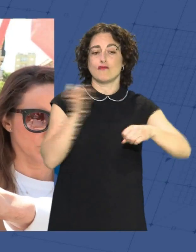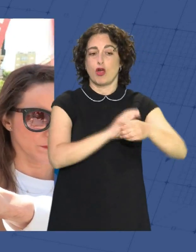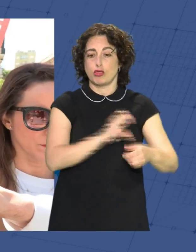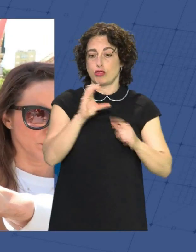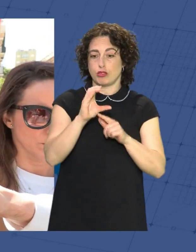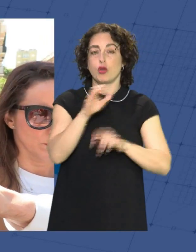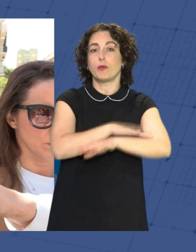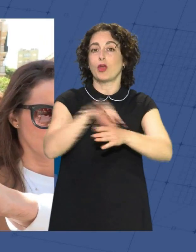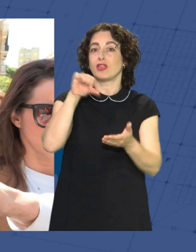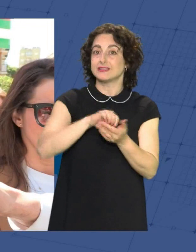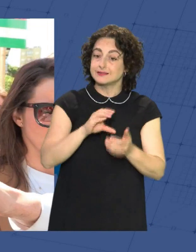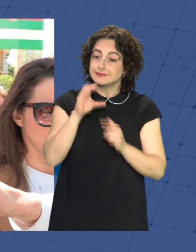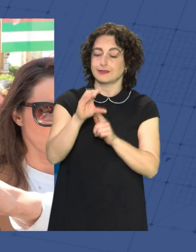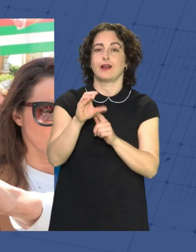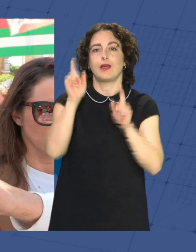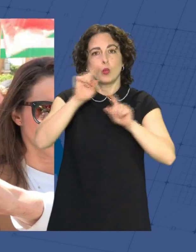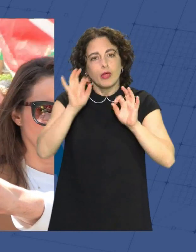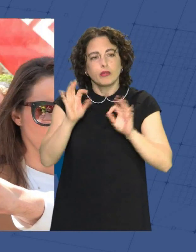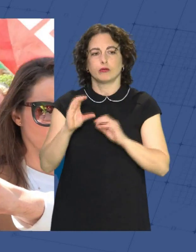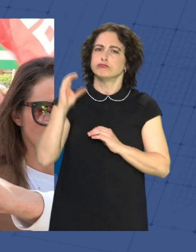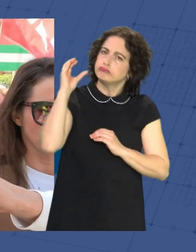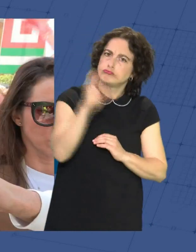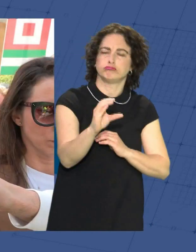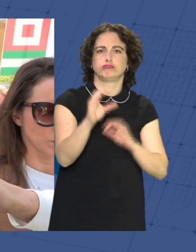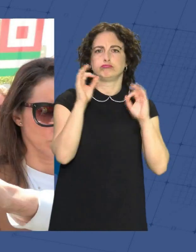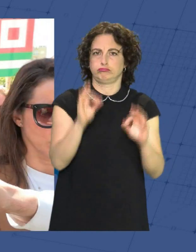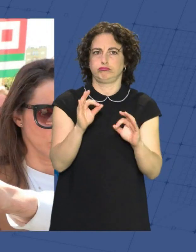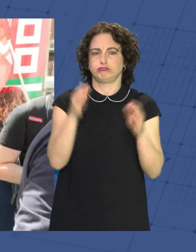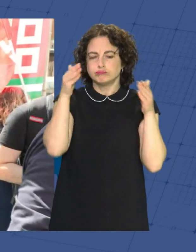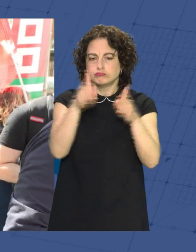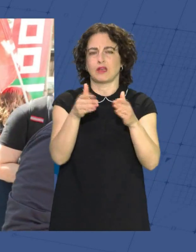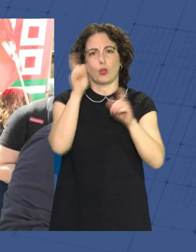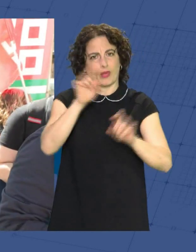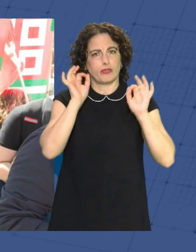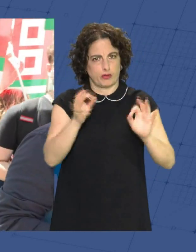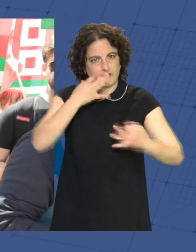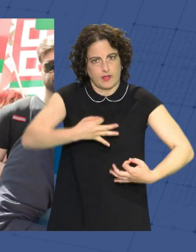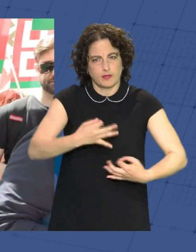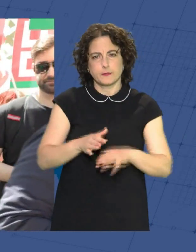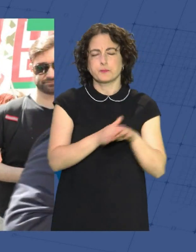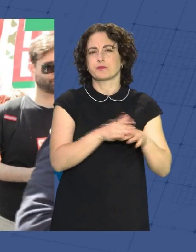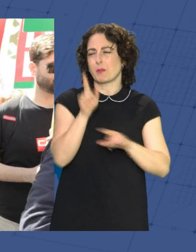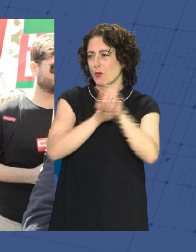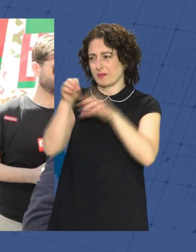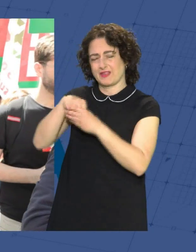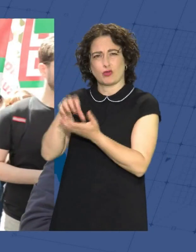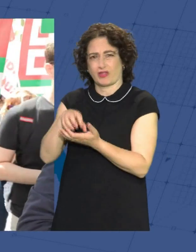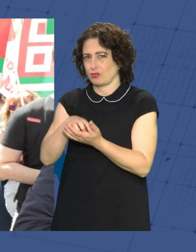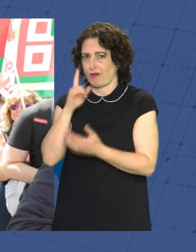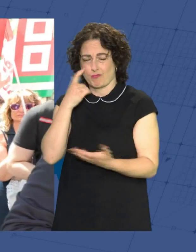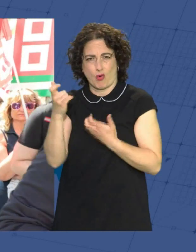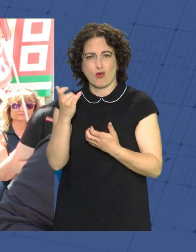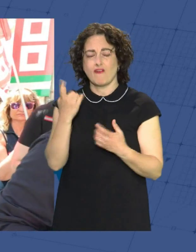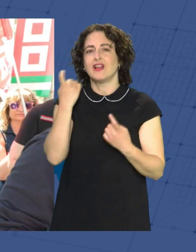del gobierno central para educación se dediquen a la educación. La problemática se parpa en los centros. Demandamos una bajada de